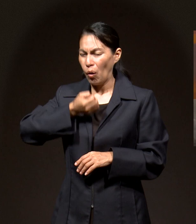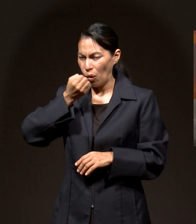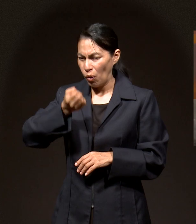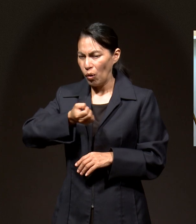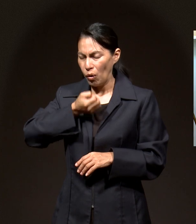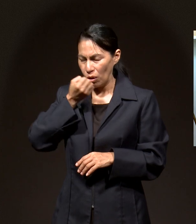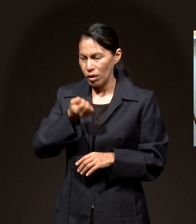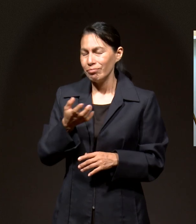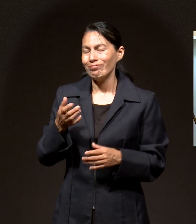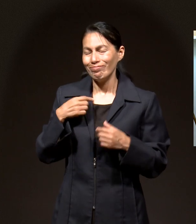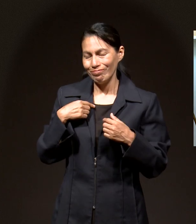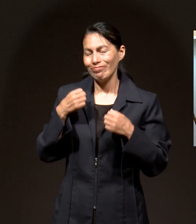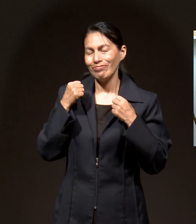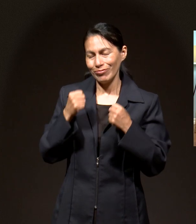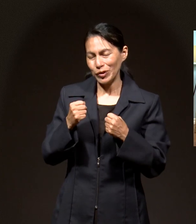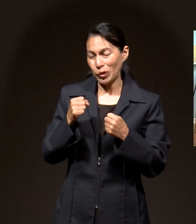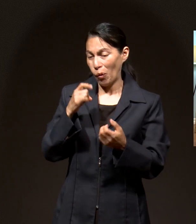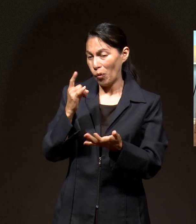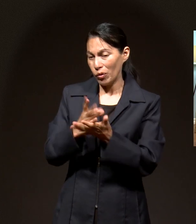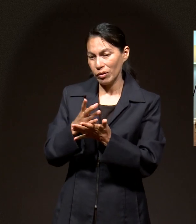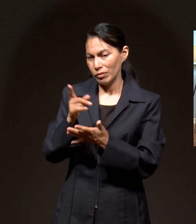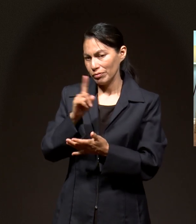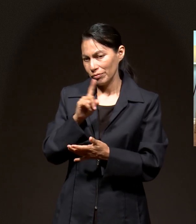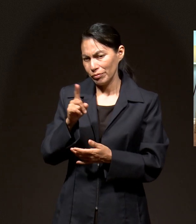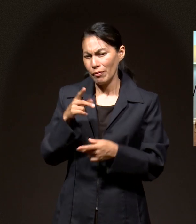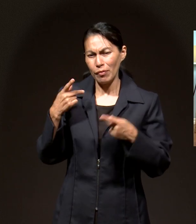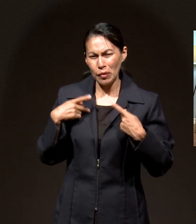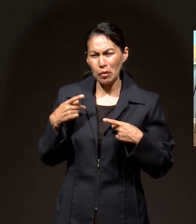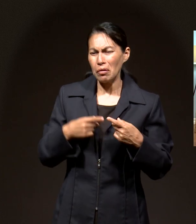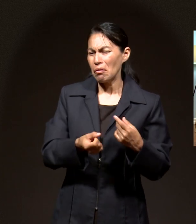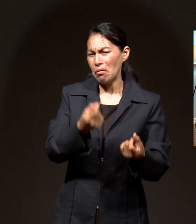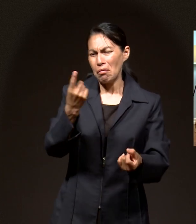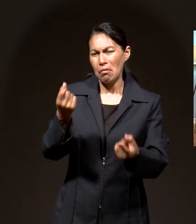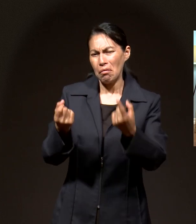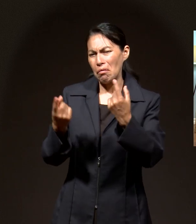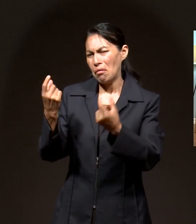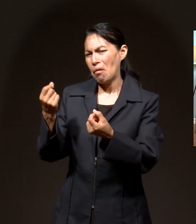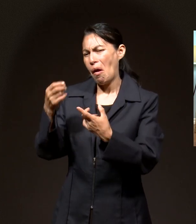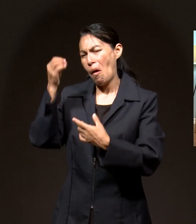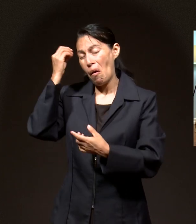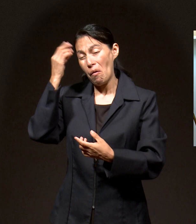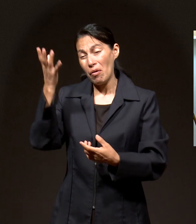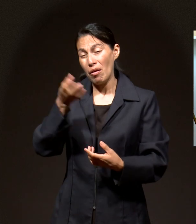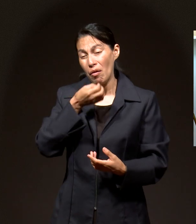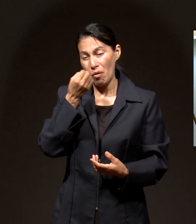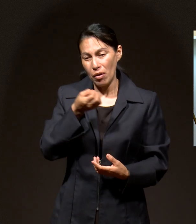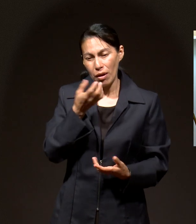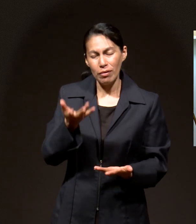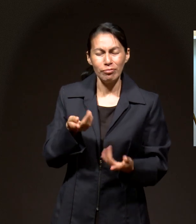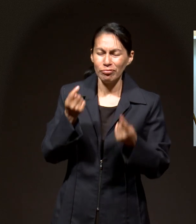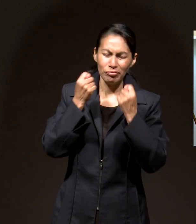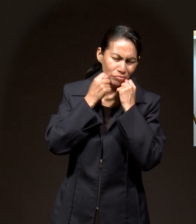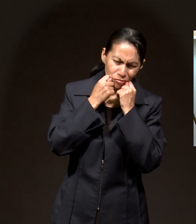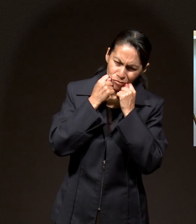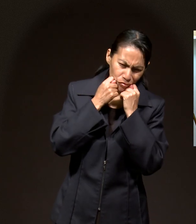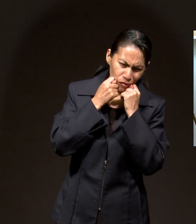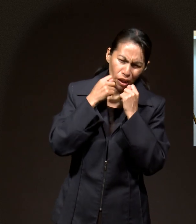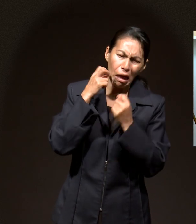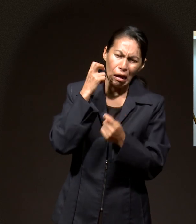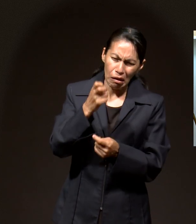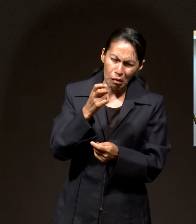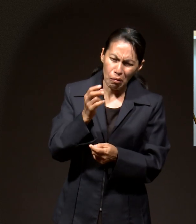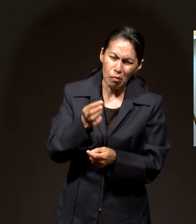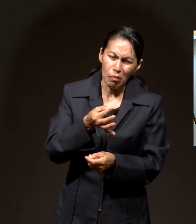allí, te acuerdas. ¿No? Allí, y me atrevo a asegurar que no soy el único. Definitivamente. Y que Dios está dispuesto a escucharte en